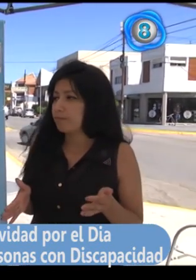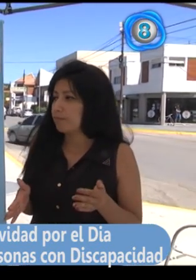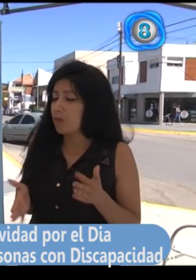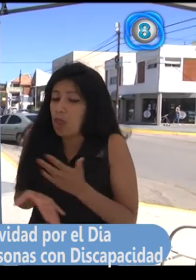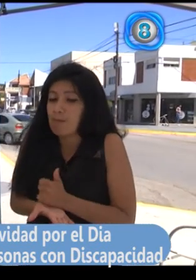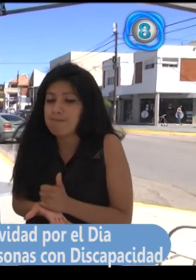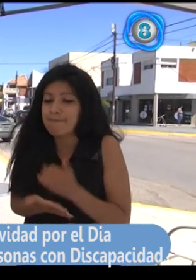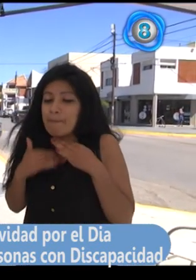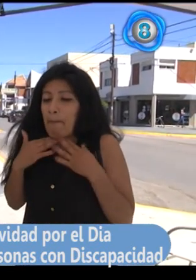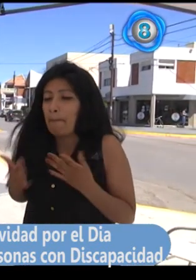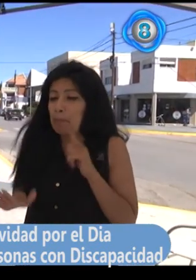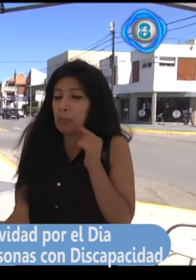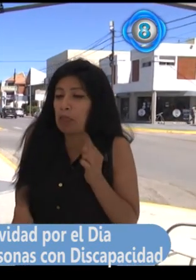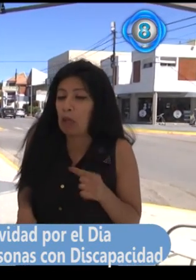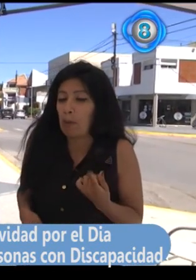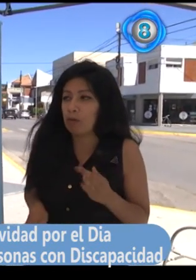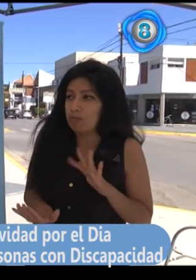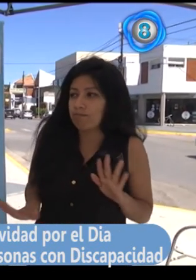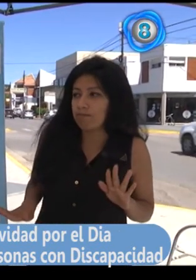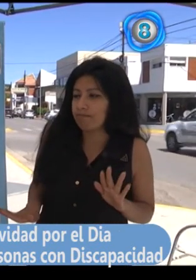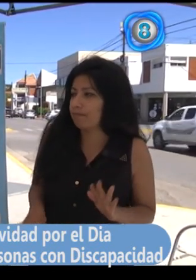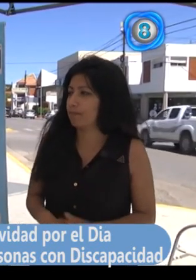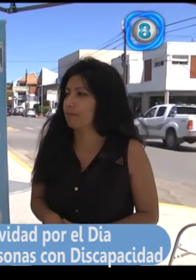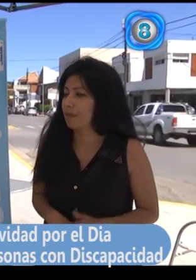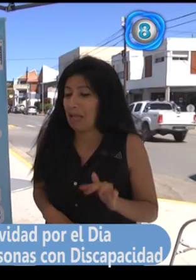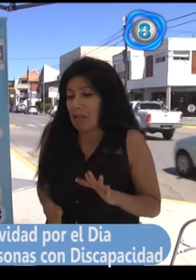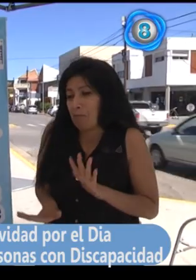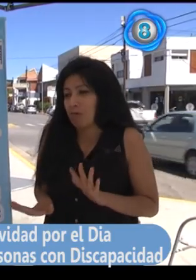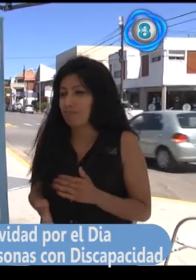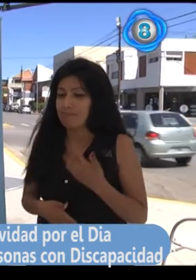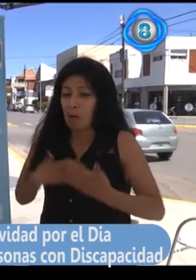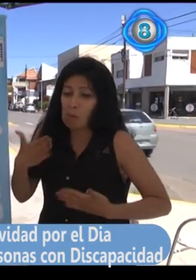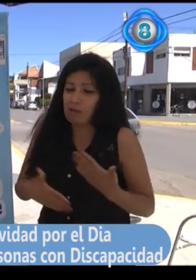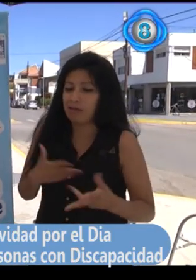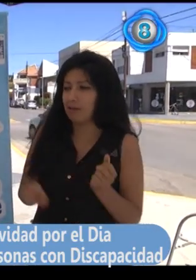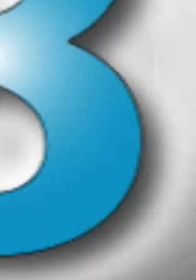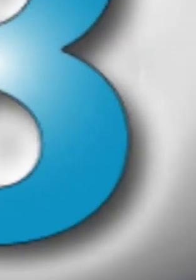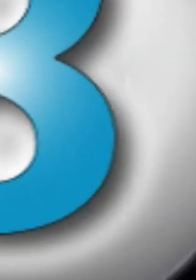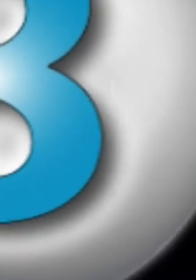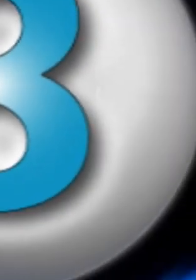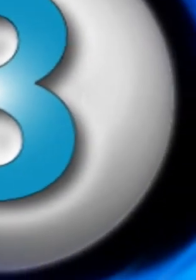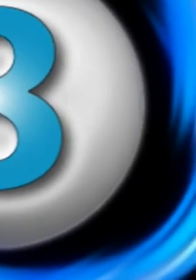espera de saber la fecha, pero es poco el tiempo, o sea, siempre nosotros, nuestro trabajo es full time.